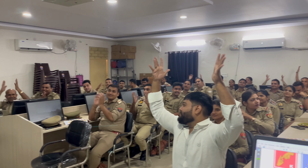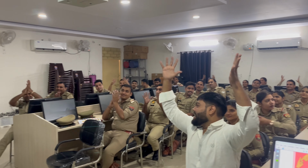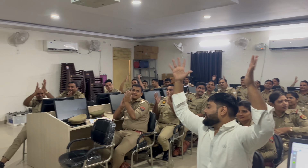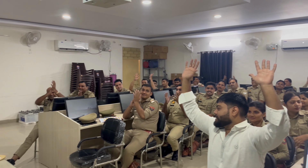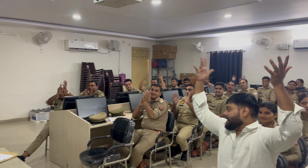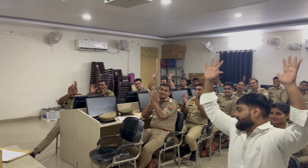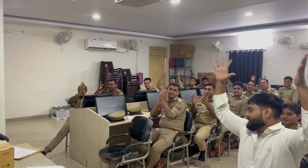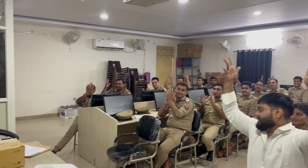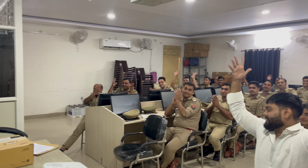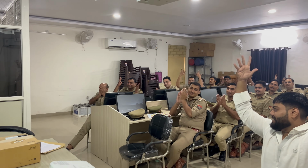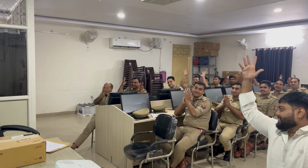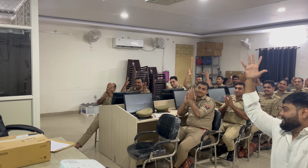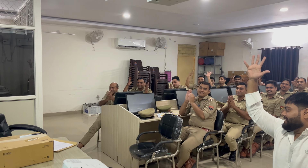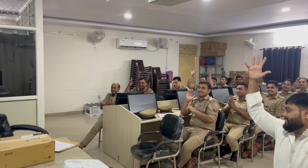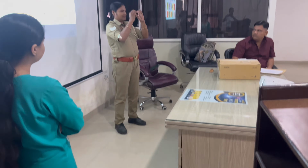ऐसे बजाएंगे।